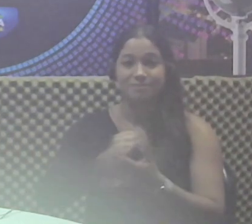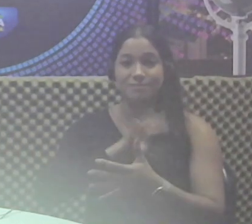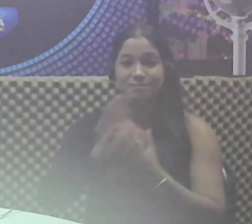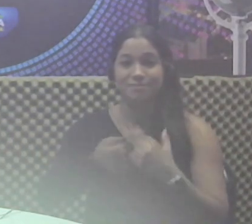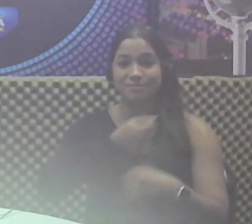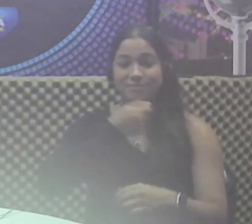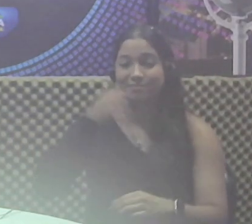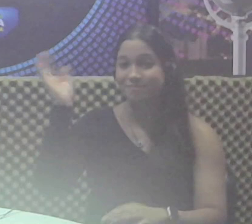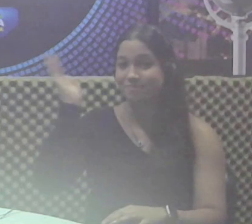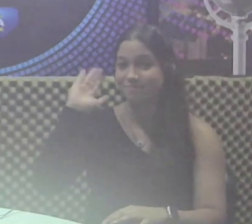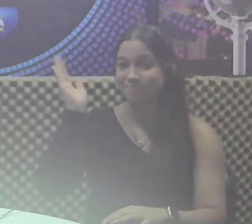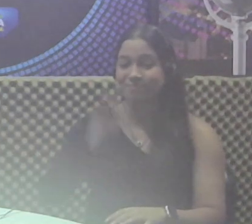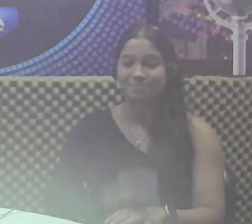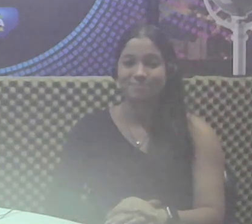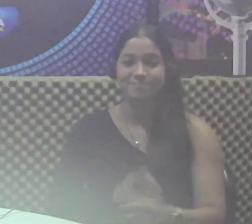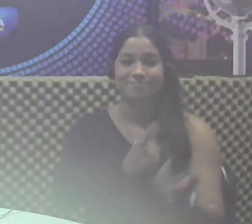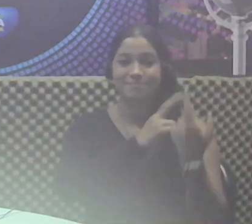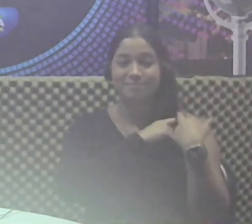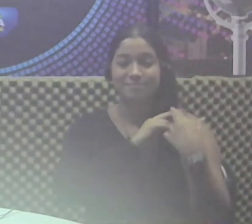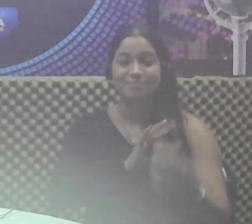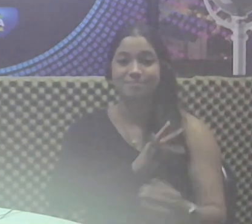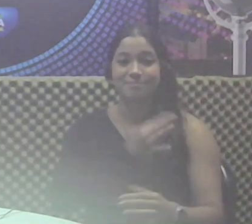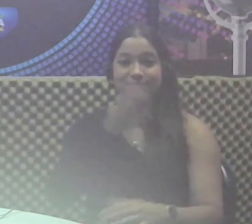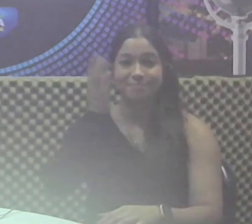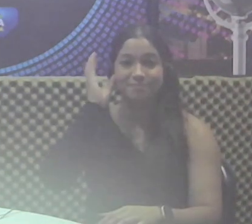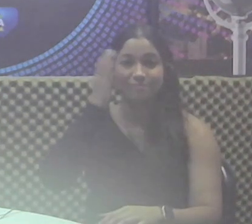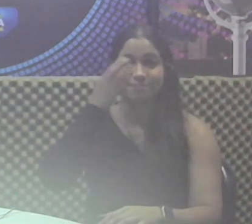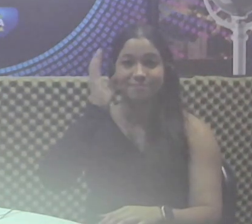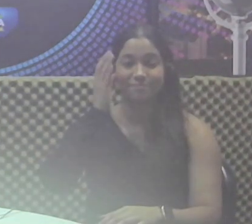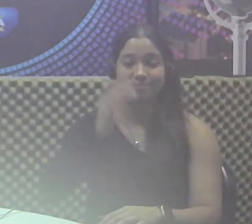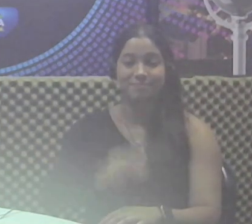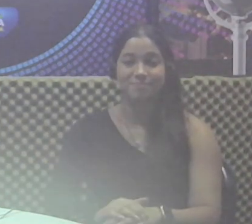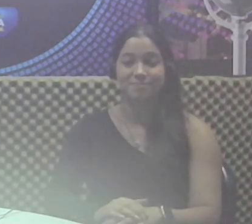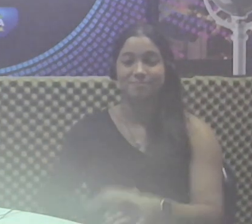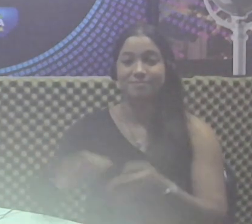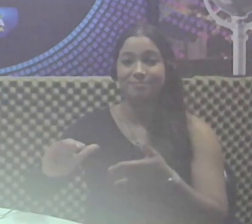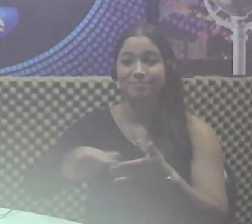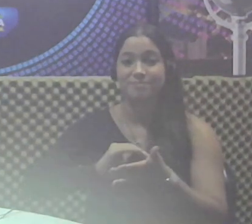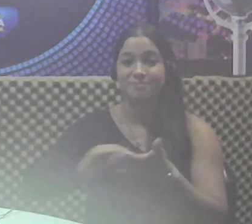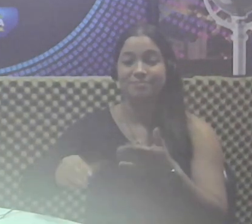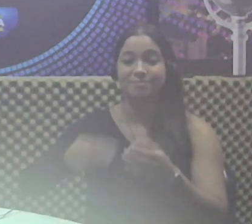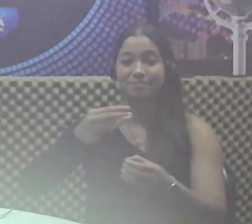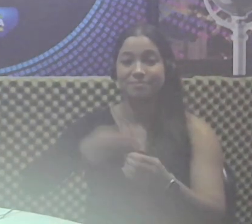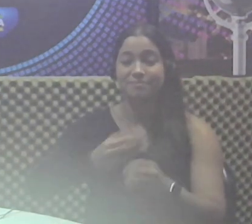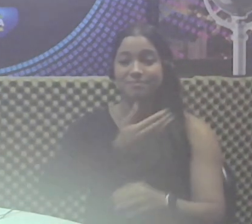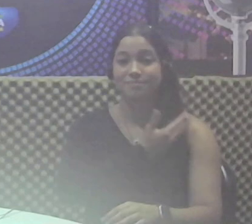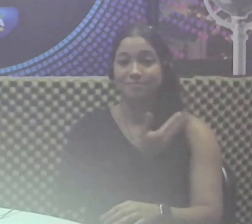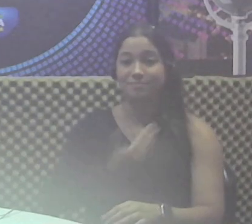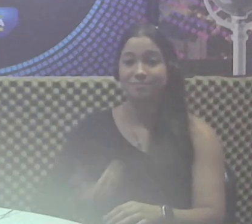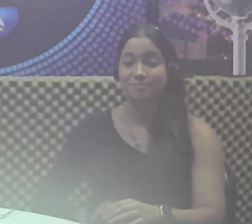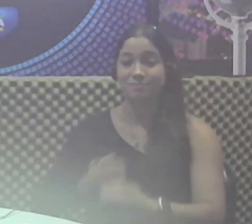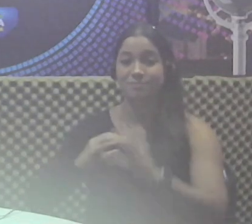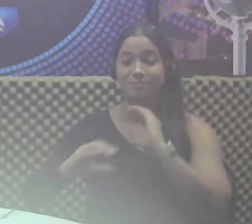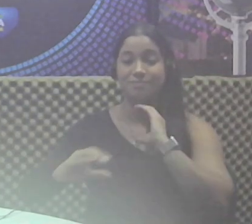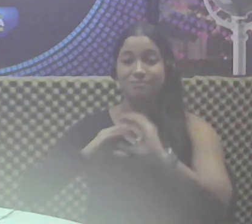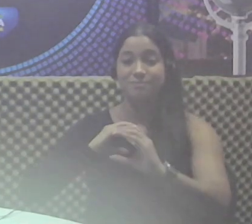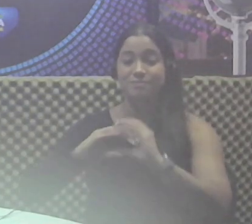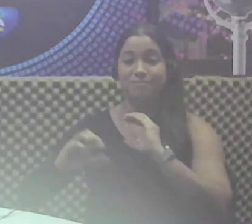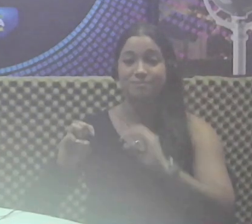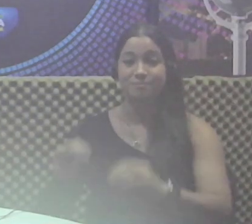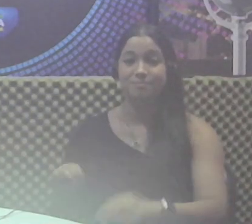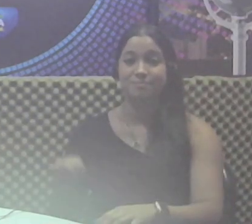em Libras Amanda Valentim. Responsável técnico Cristiano Silva. Secretário Municipal de Governo e